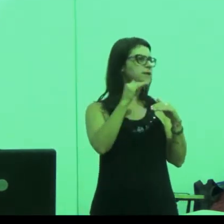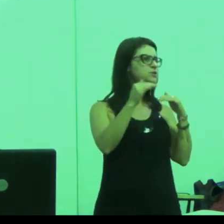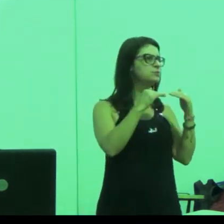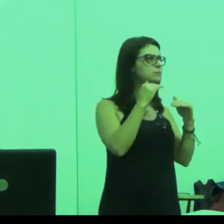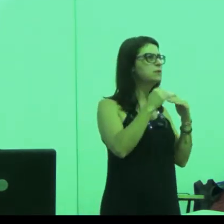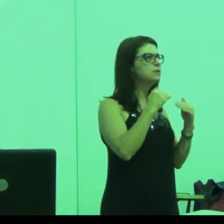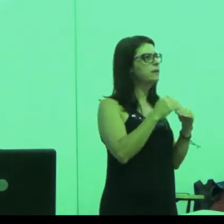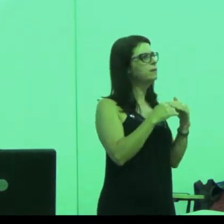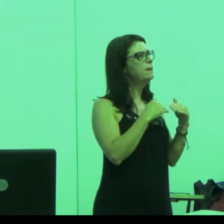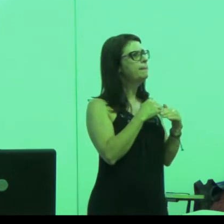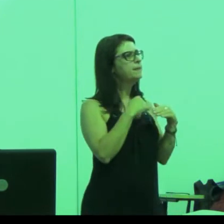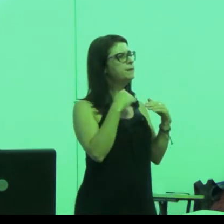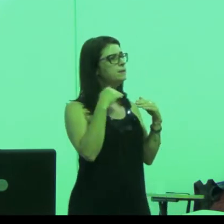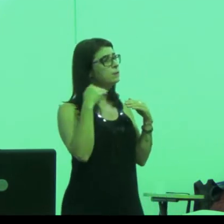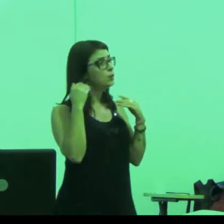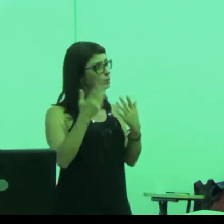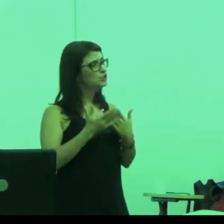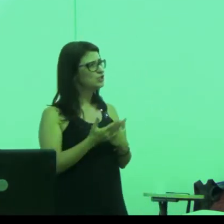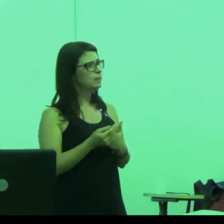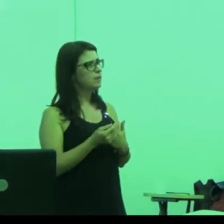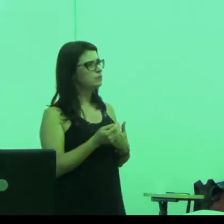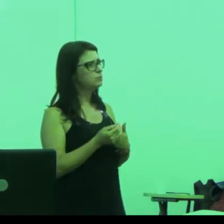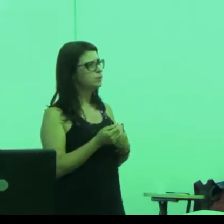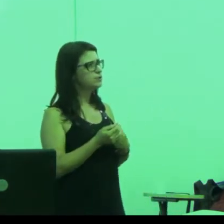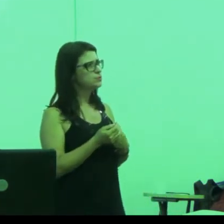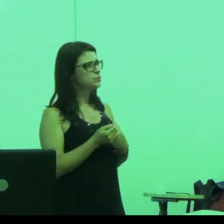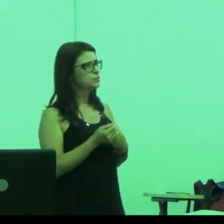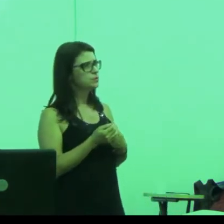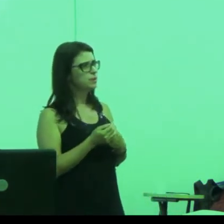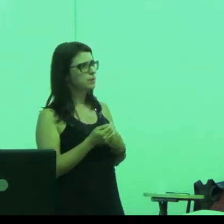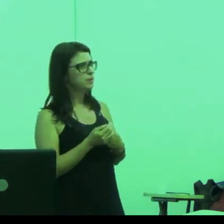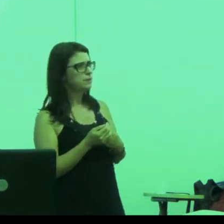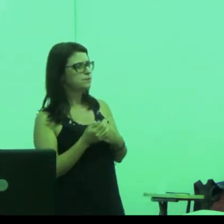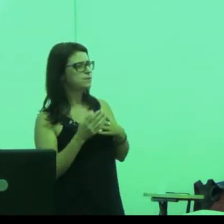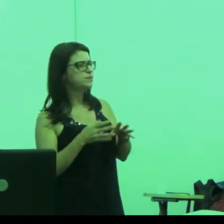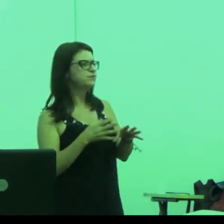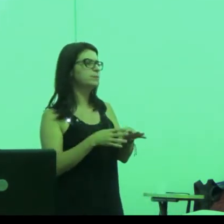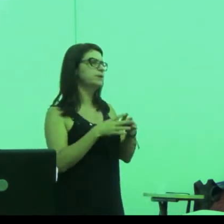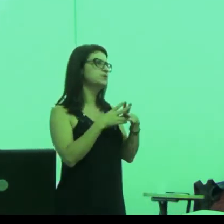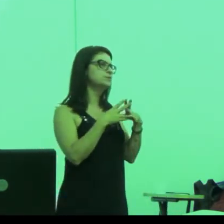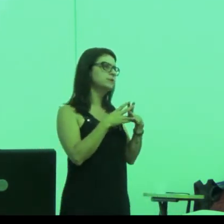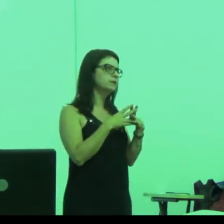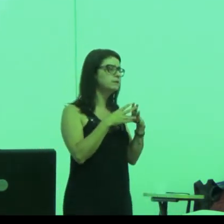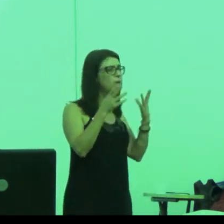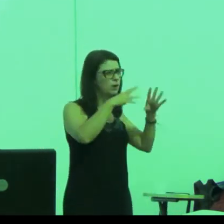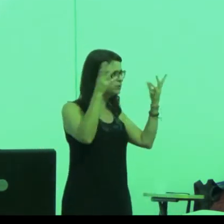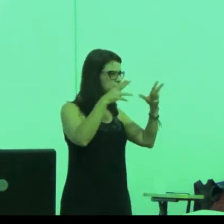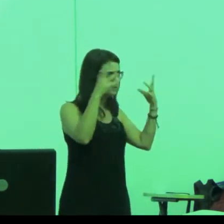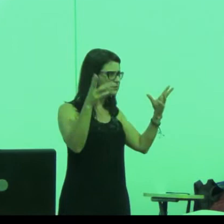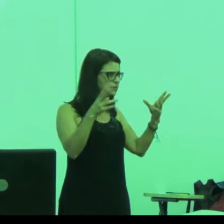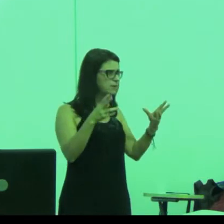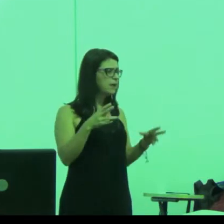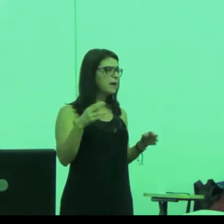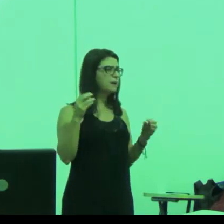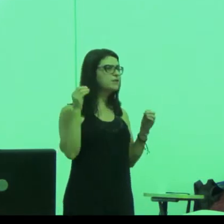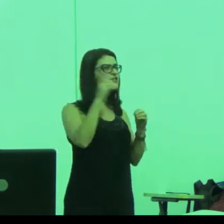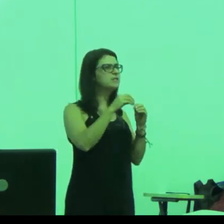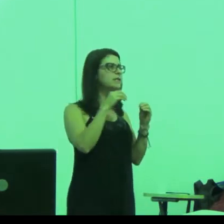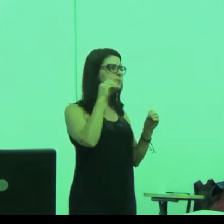texto, né? E como a gente trabalhava com textos especificamente teóricos, né? A mexida era muito